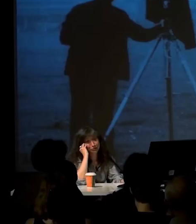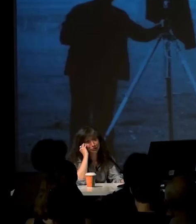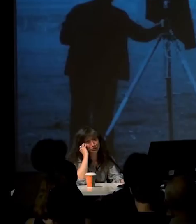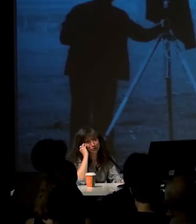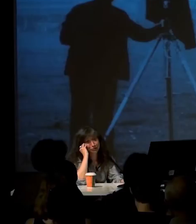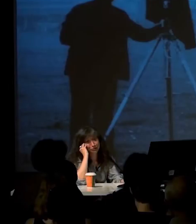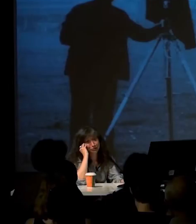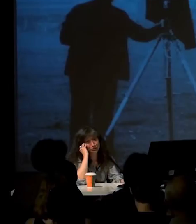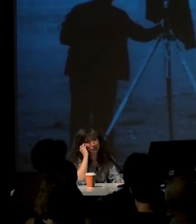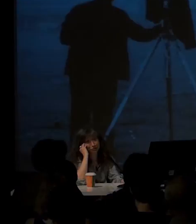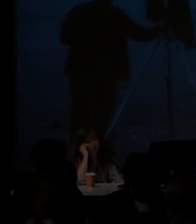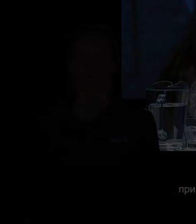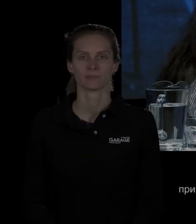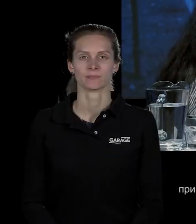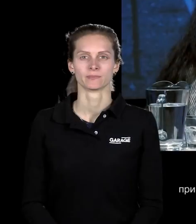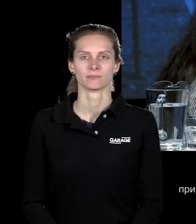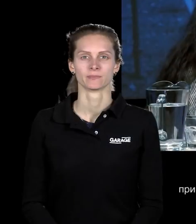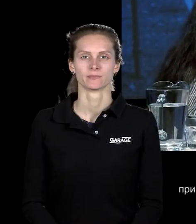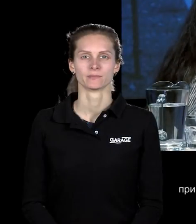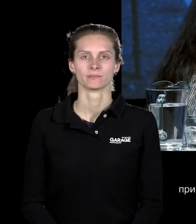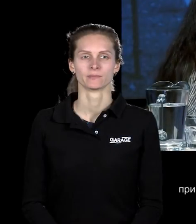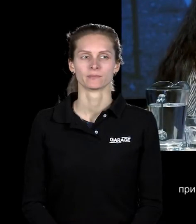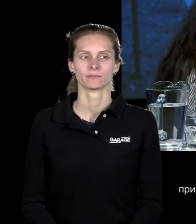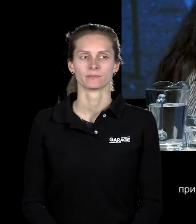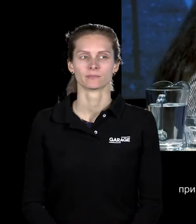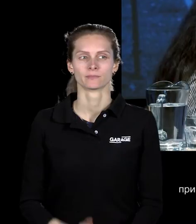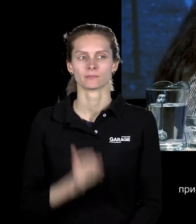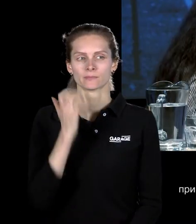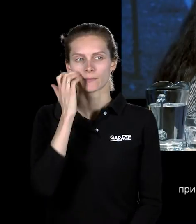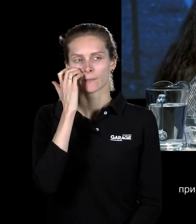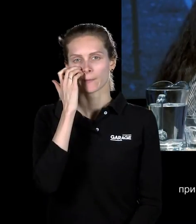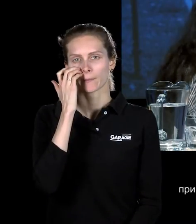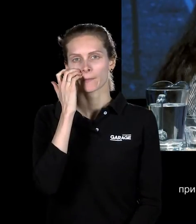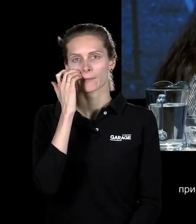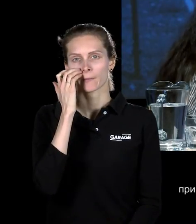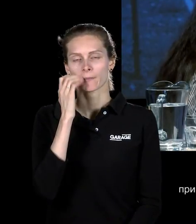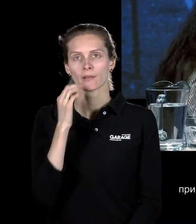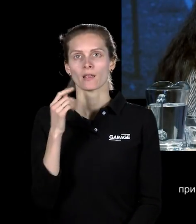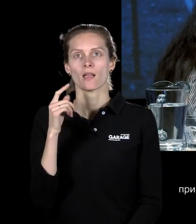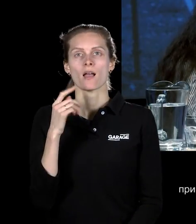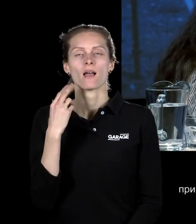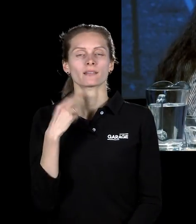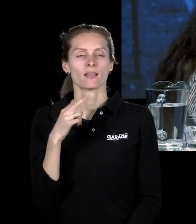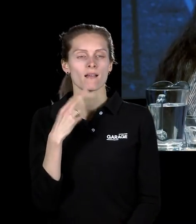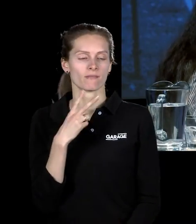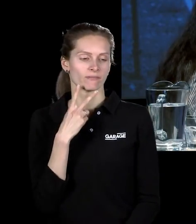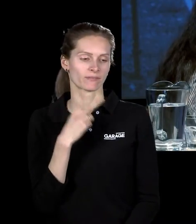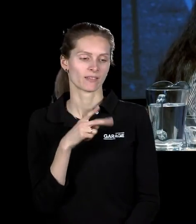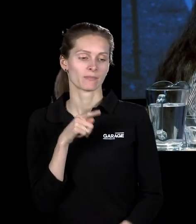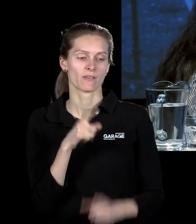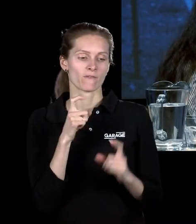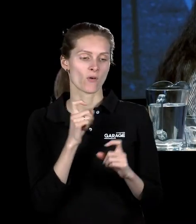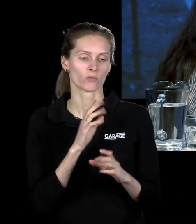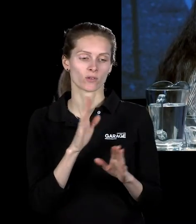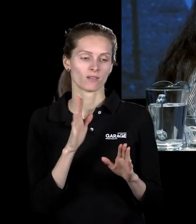они частично скрыты в тумане. И при этом понятно, что дядя-фотограф здесь не снимает пейзаж, в котором не может быть